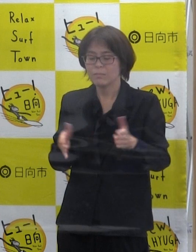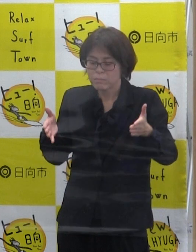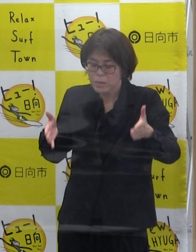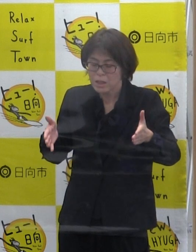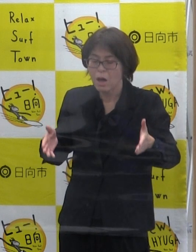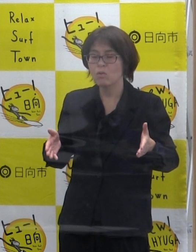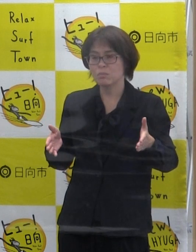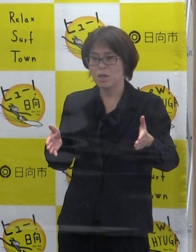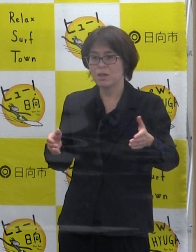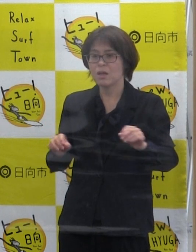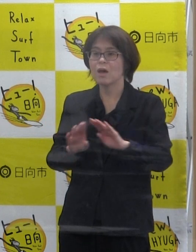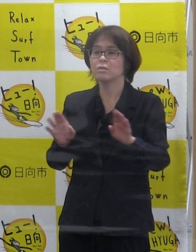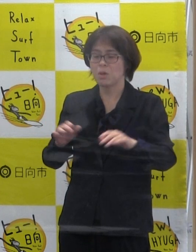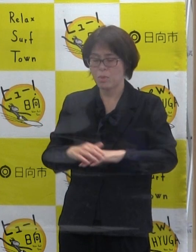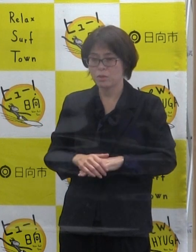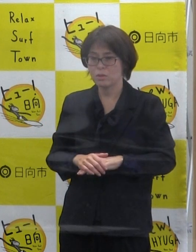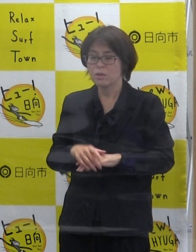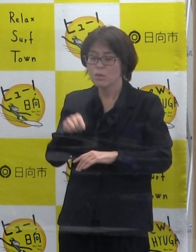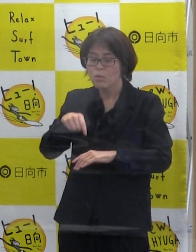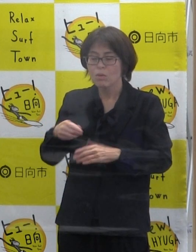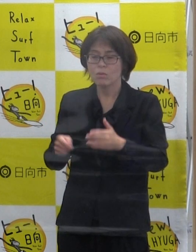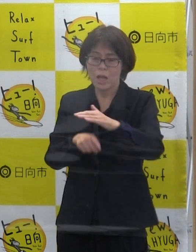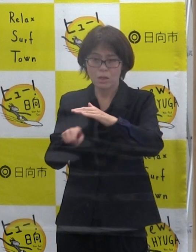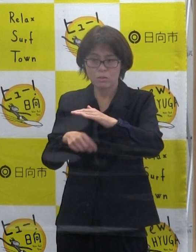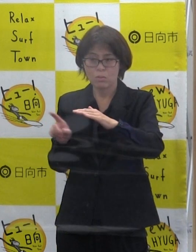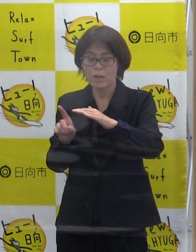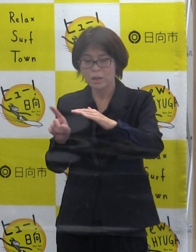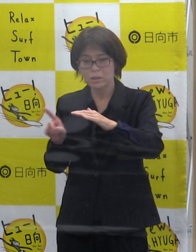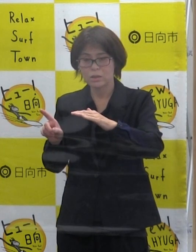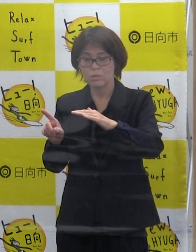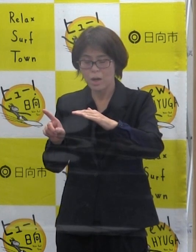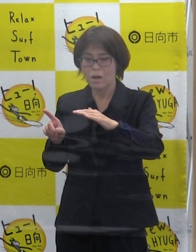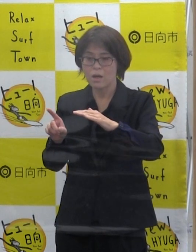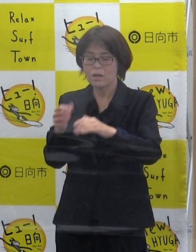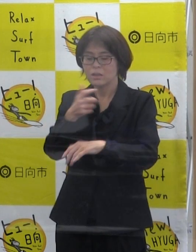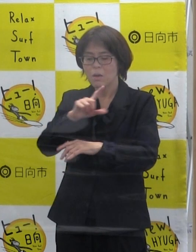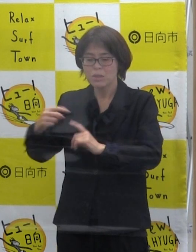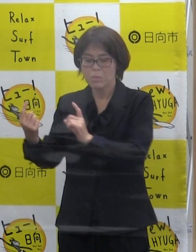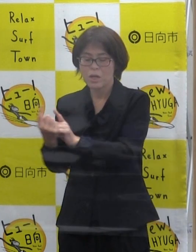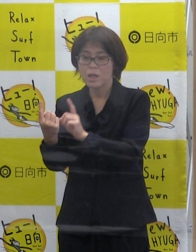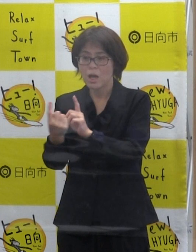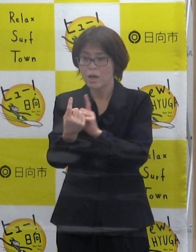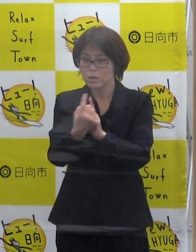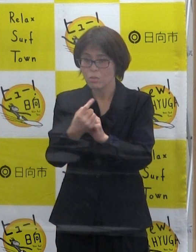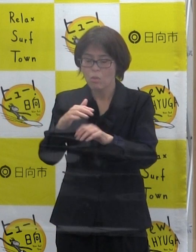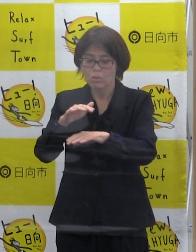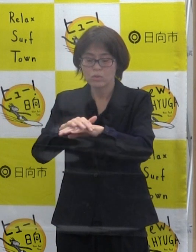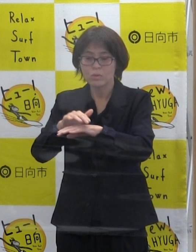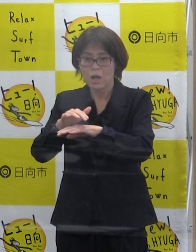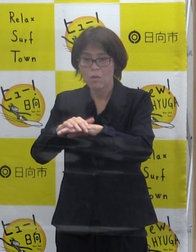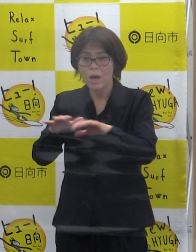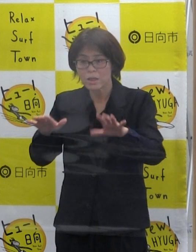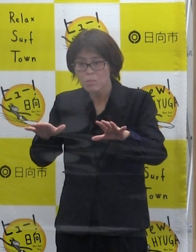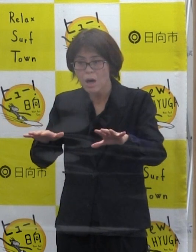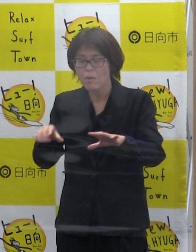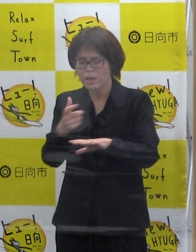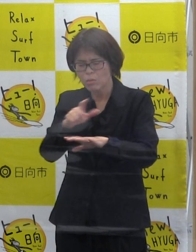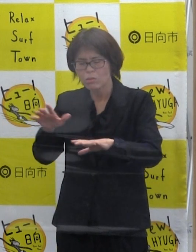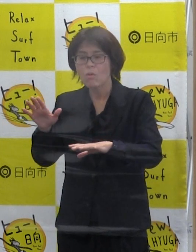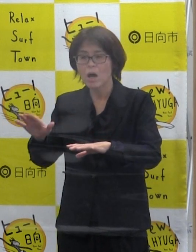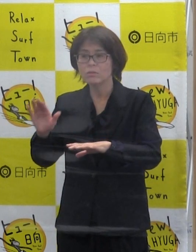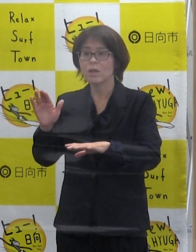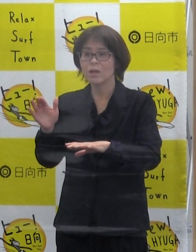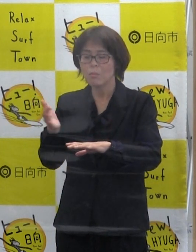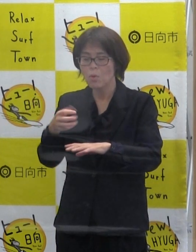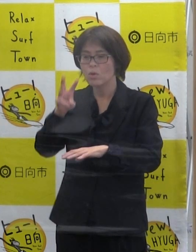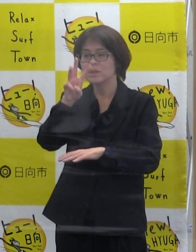ました。本サービスの概要を申しますと、さまざまな出会いの手段がある現代だからこそ、味噌